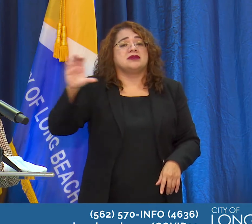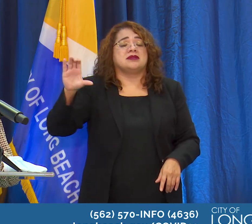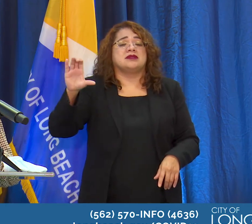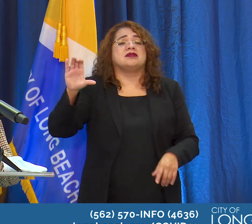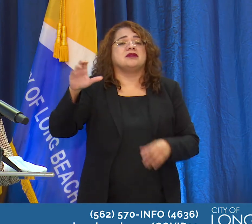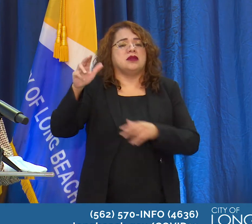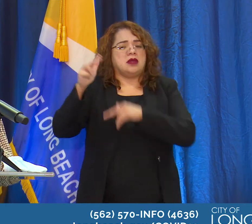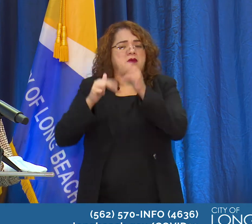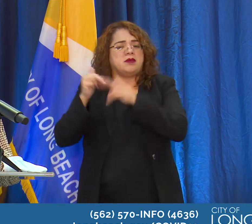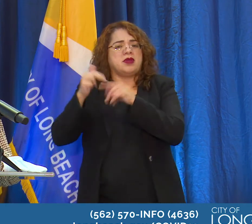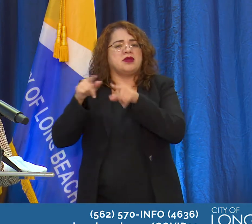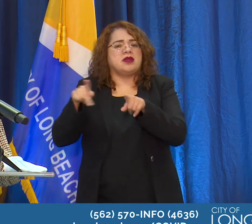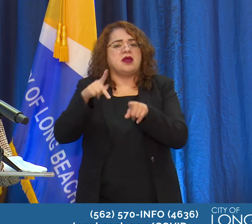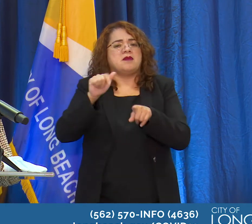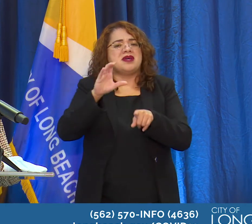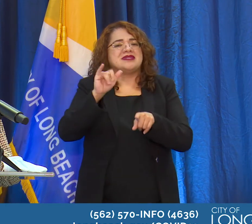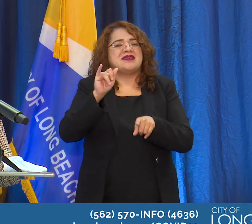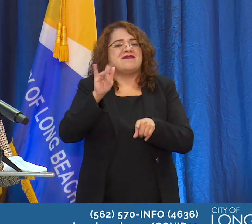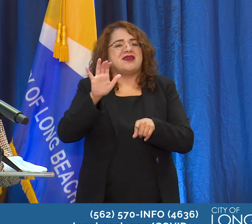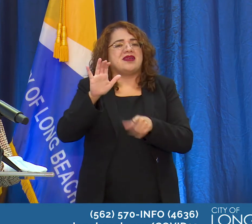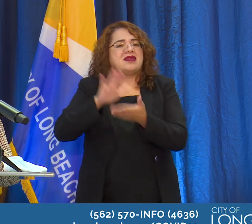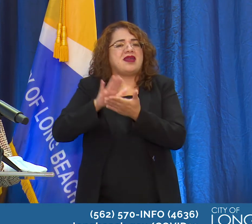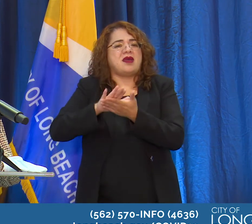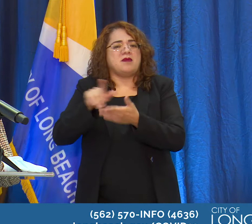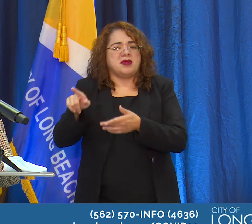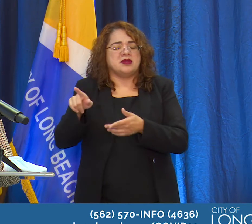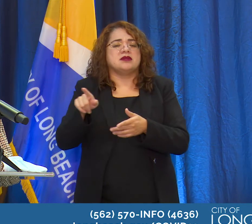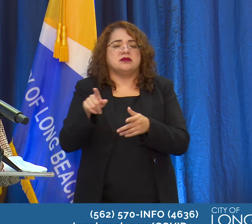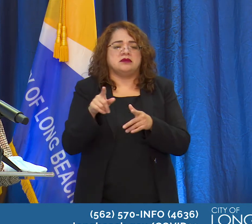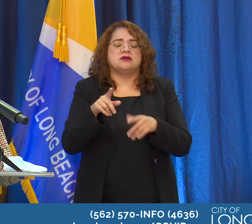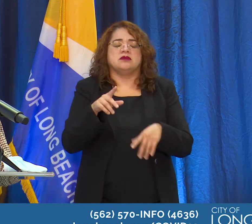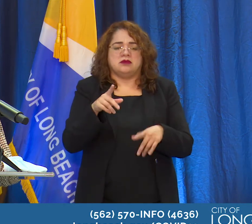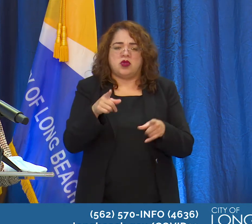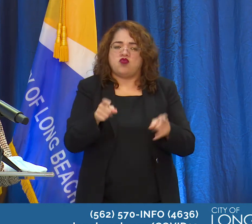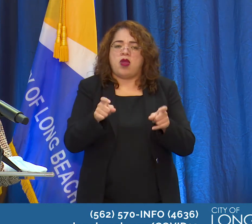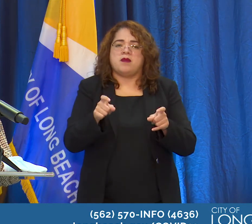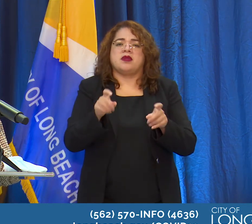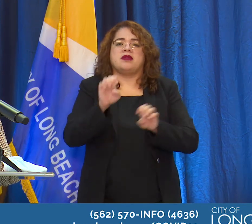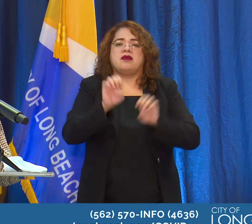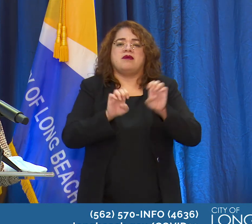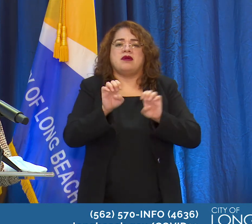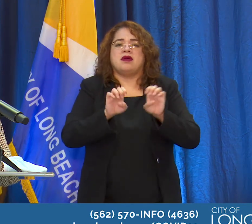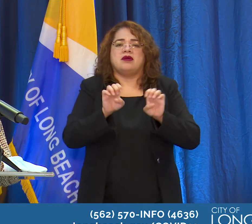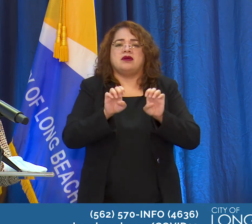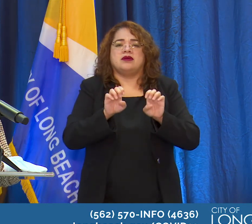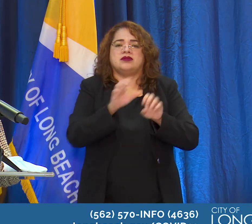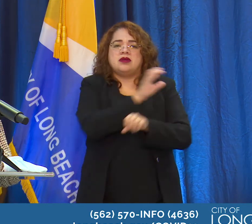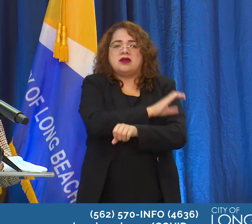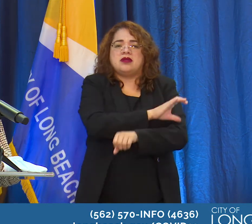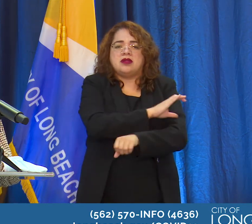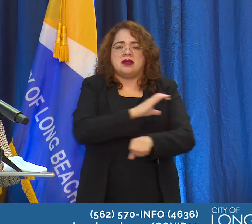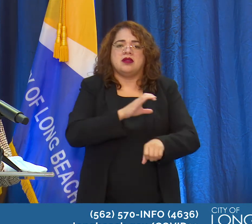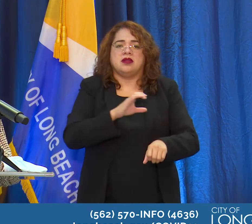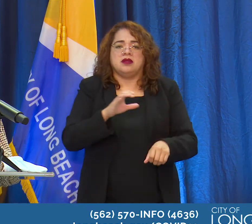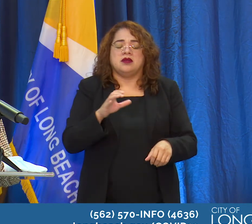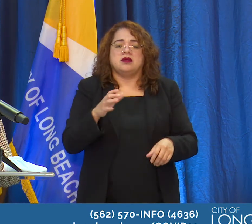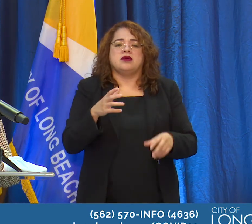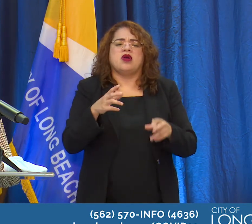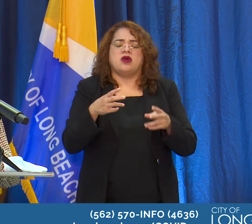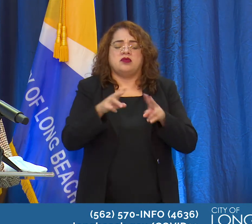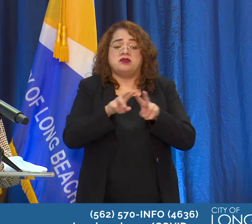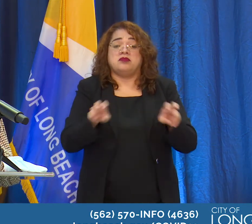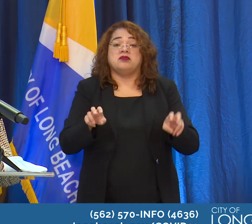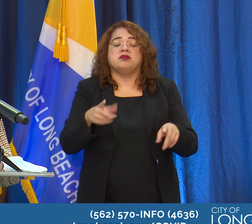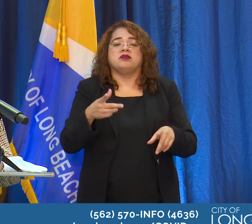Coast Highway. Ese centro de evaluación rápida está disponible de lunes a viernes de 10 a 1 de